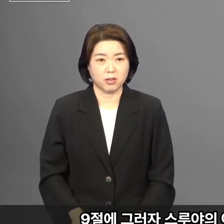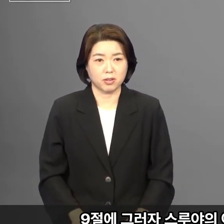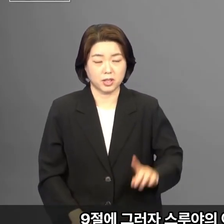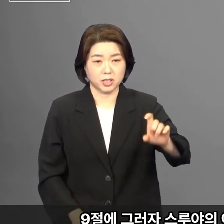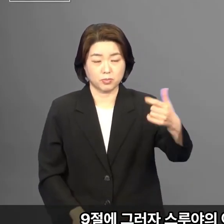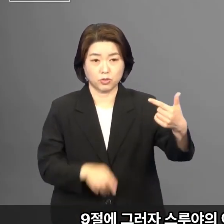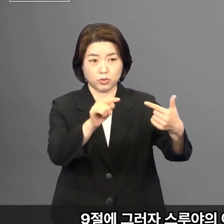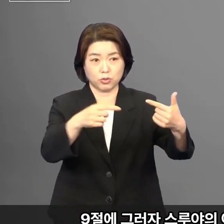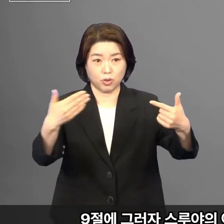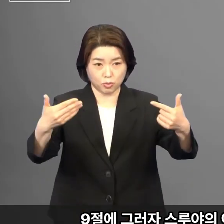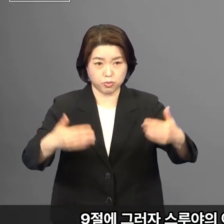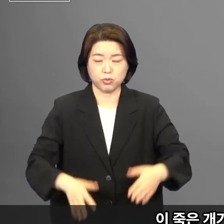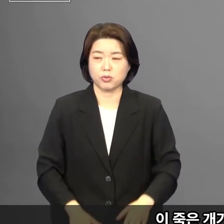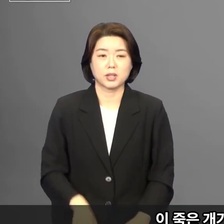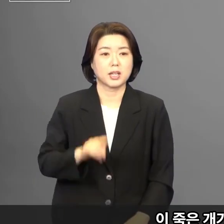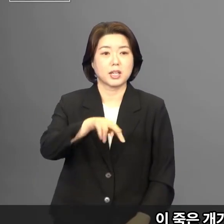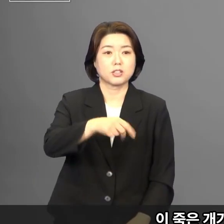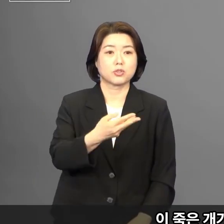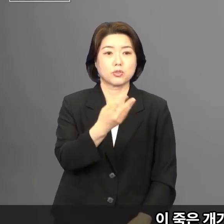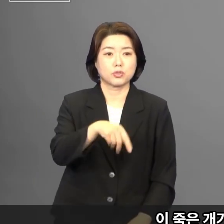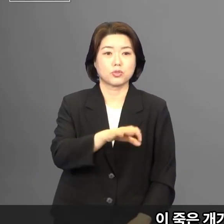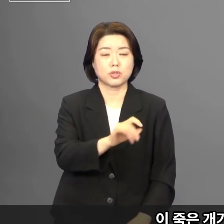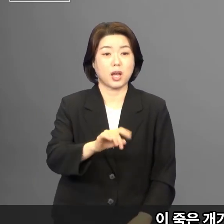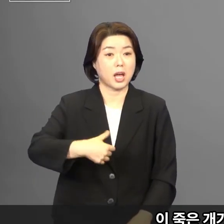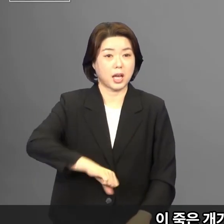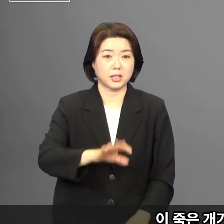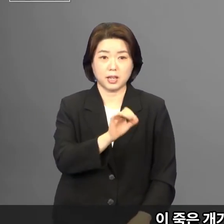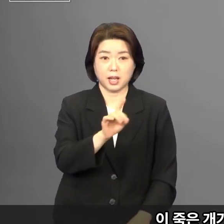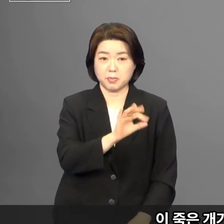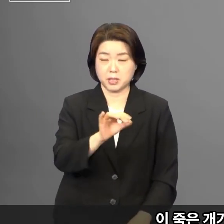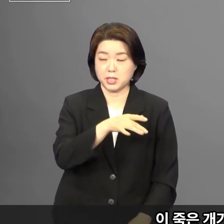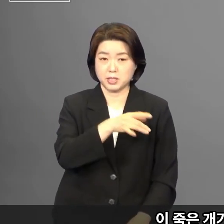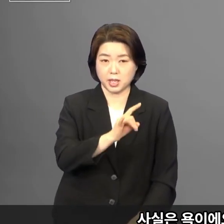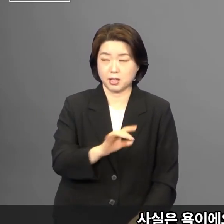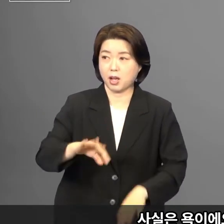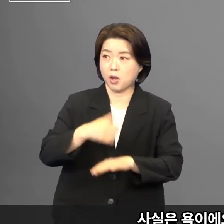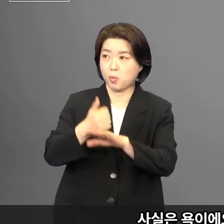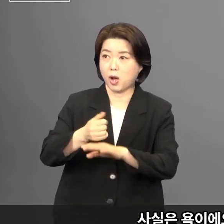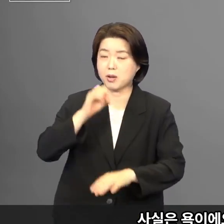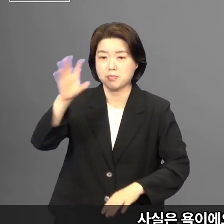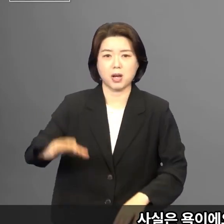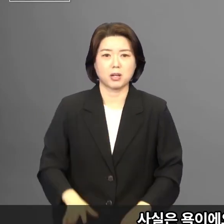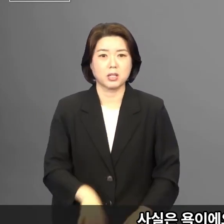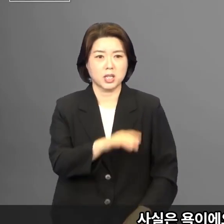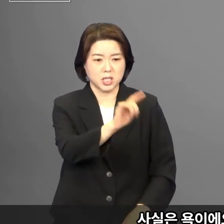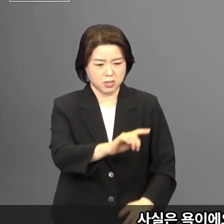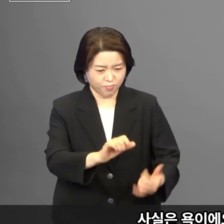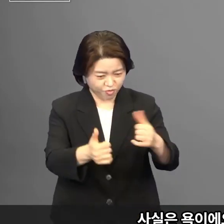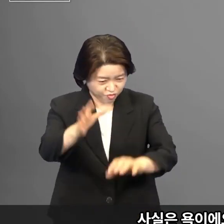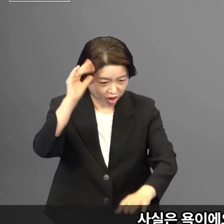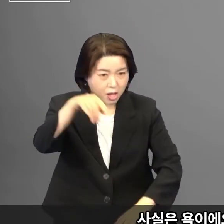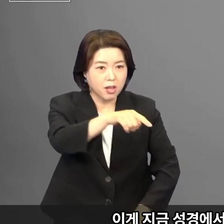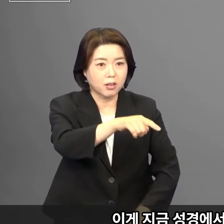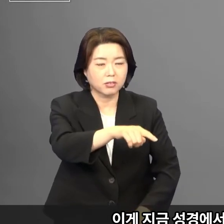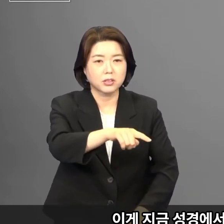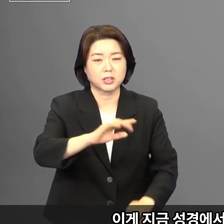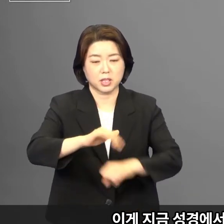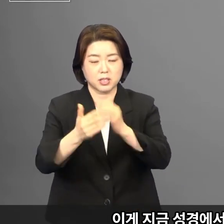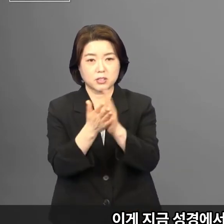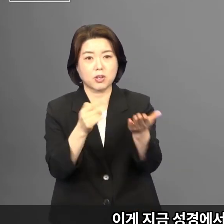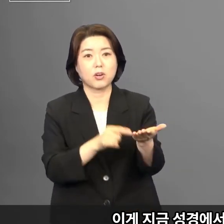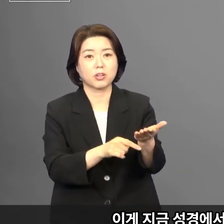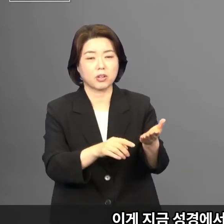그러자 수르의 아들 아비새가 왕에게 말하기를, 이 죽은 개가, 이게 굉장한 욕입니다. 사실은 욕이에요. 이게 성경적인 욕이에요. 이게